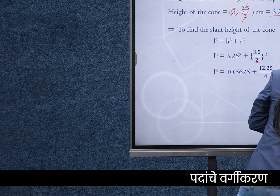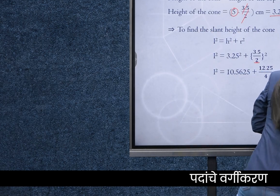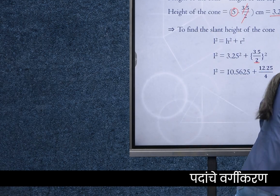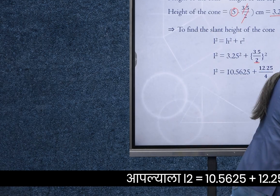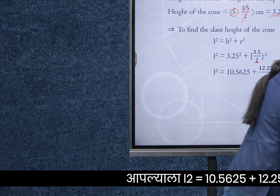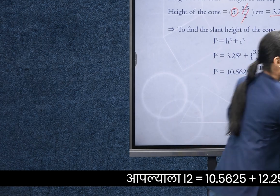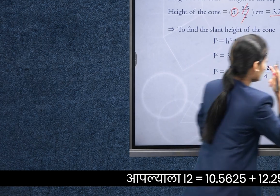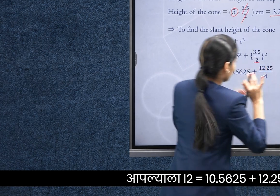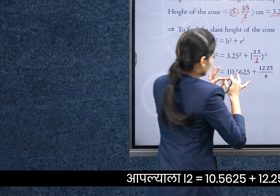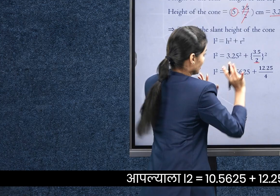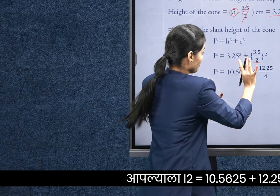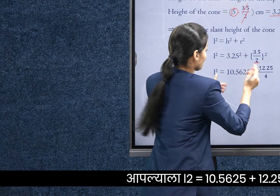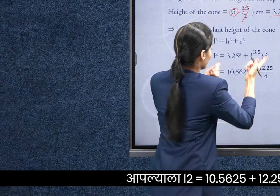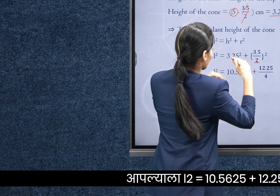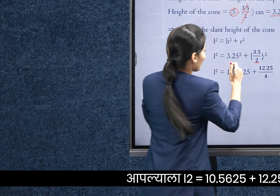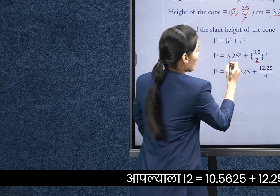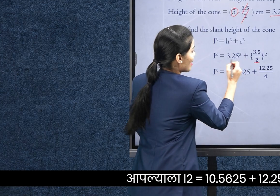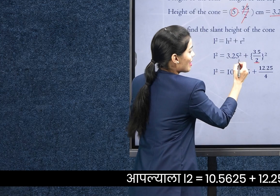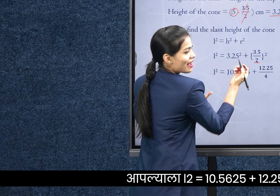वर्गीकरण. आपल्याला L2 बरोबर